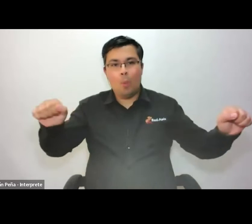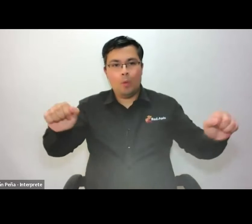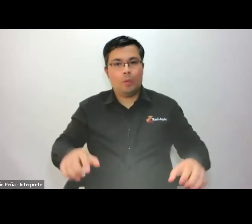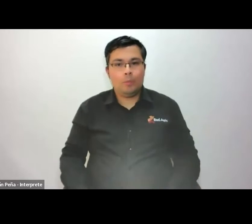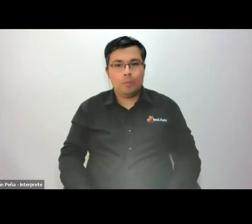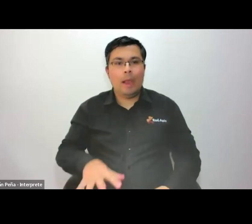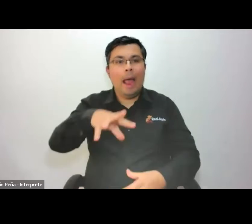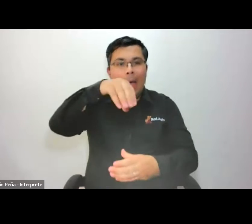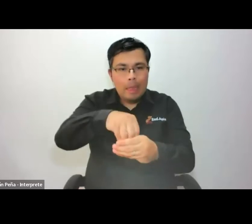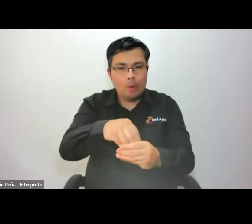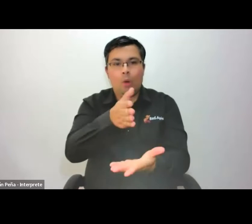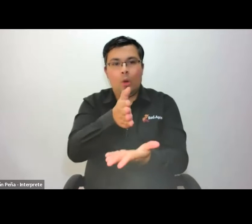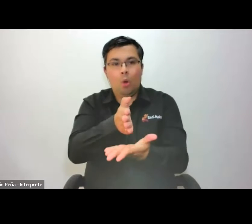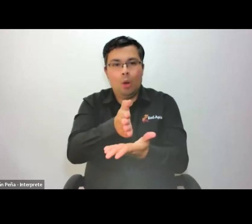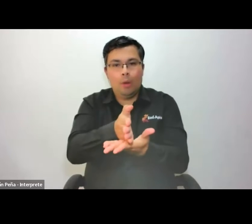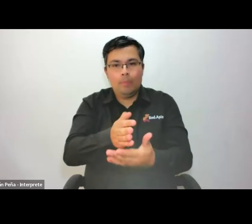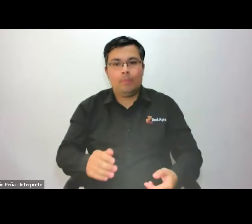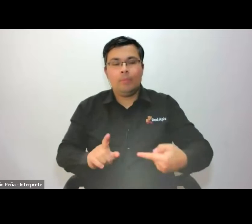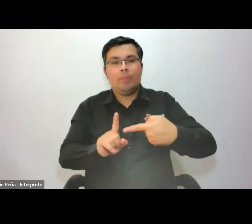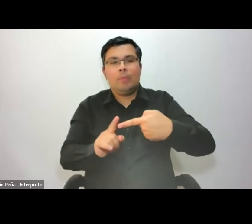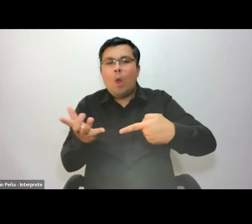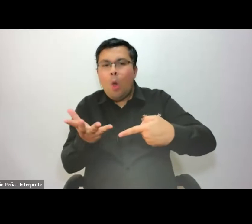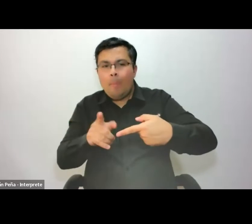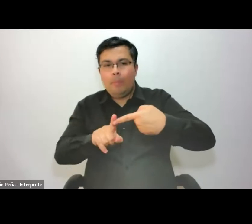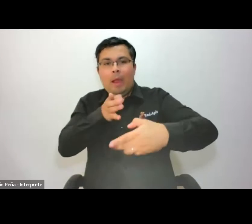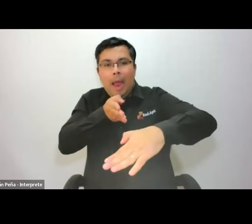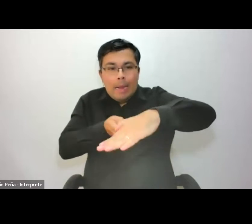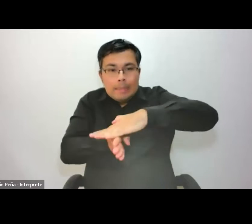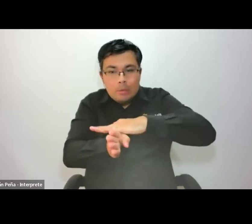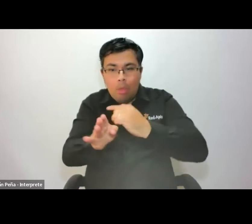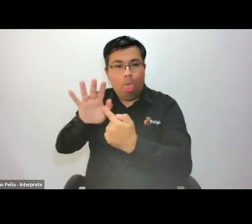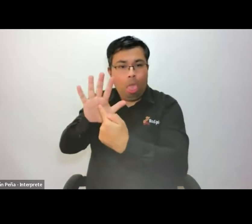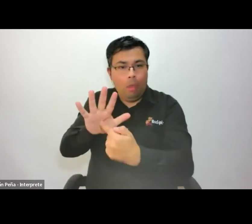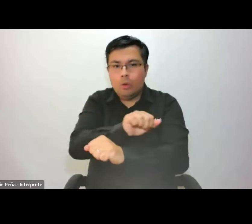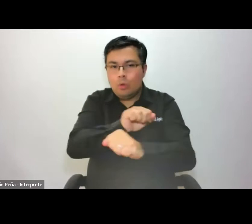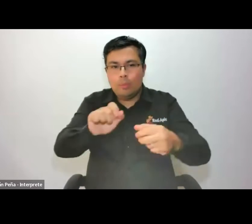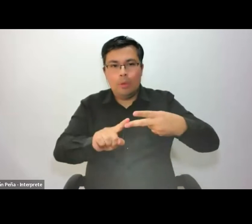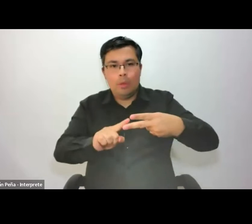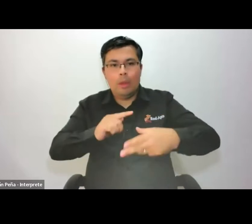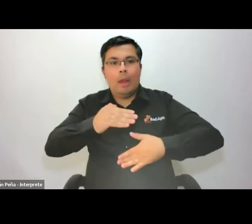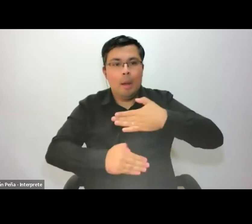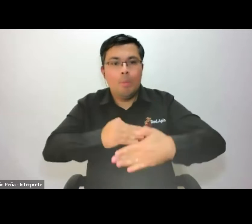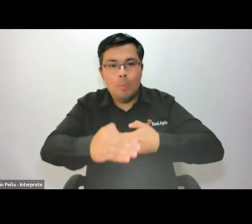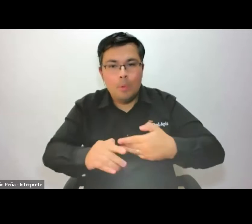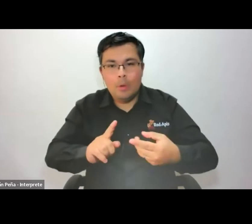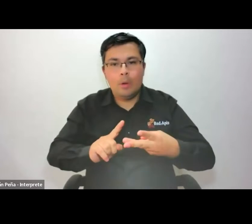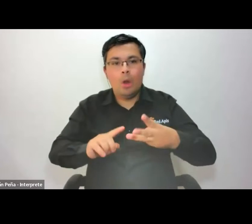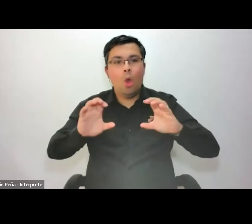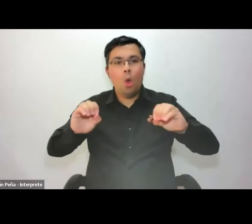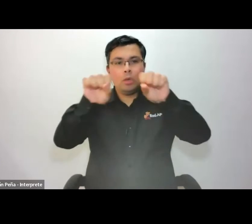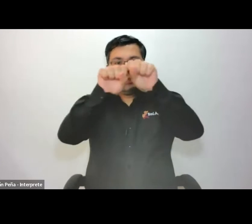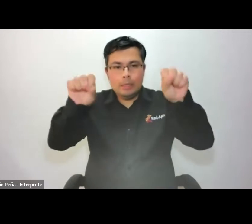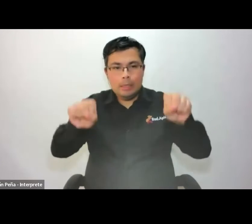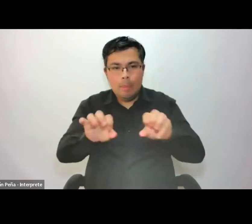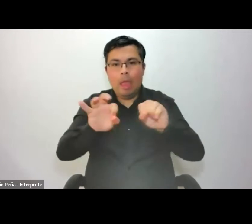establecimientos educacionales, en su acceso, en la participación, en el progreso en el sistema educativo. Entonces, desde ese punto de vista, tenemos